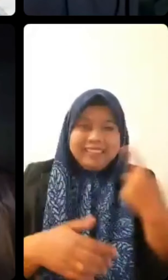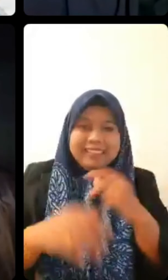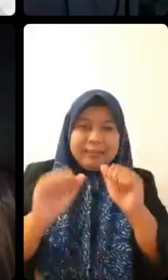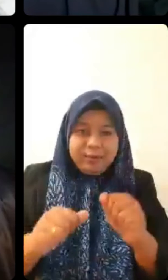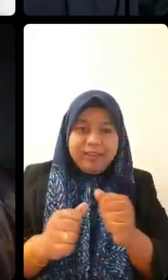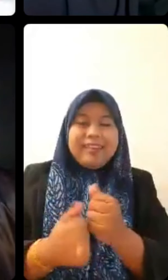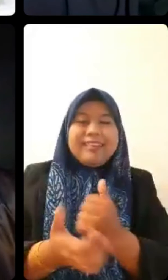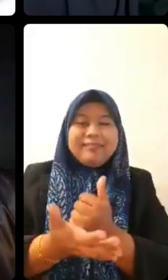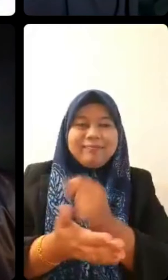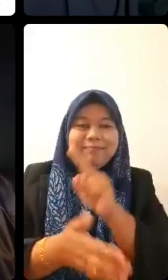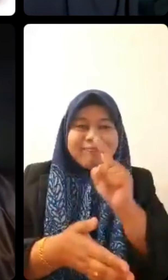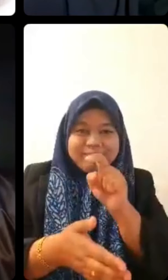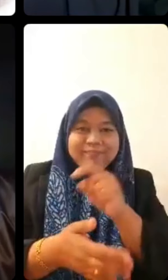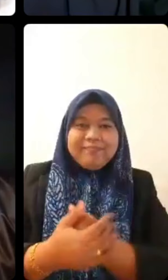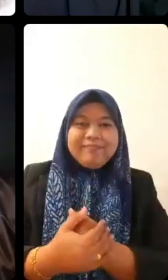Baik.